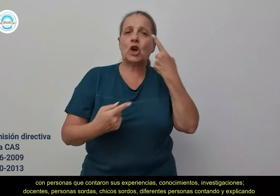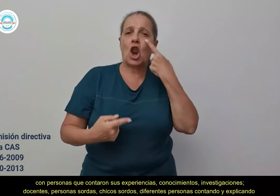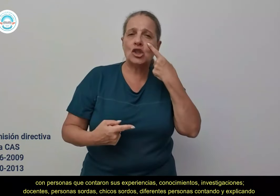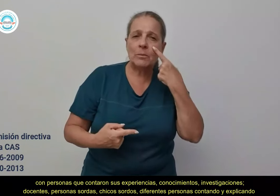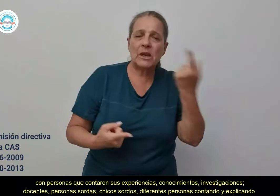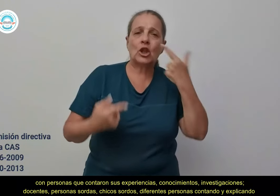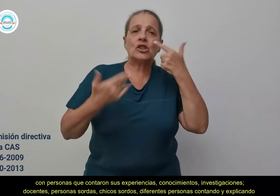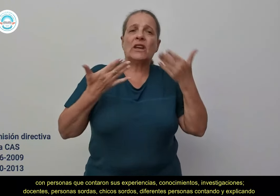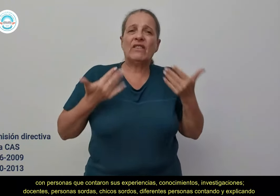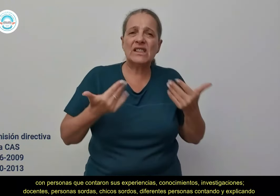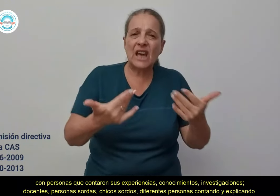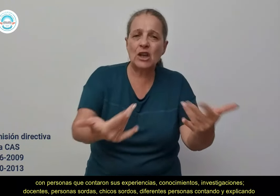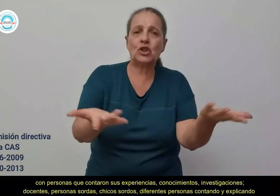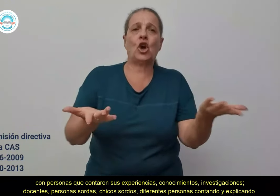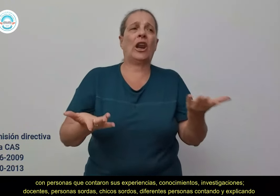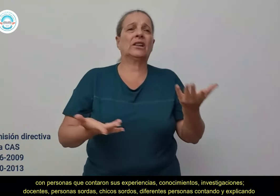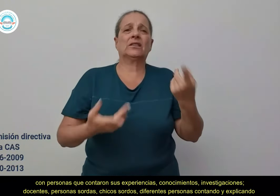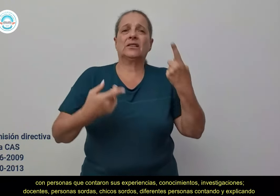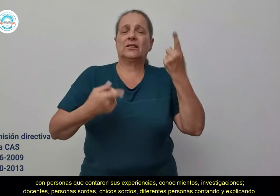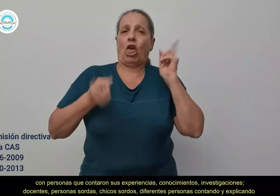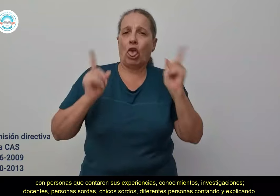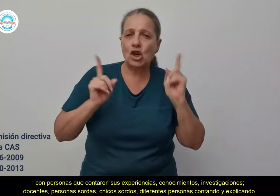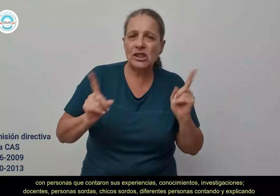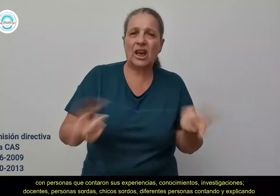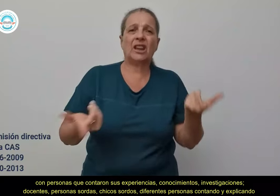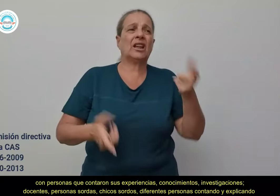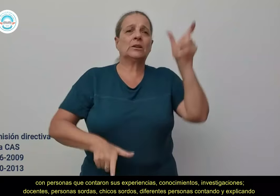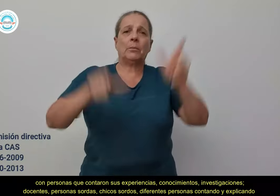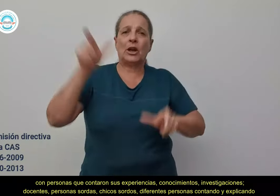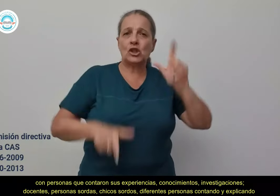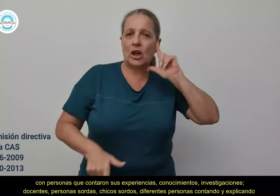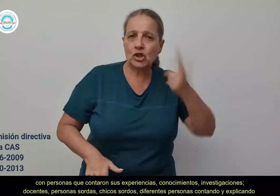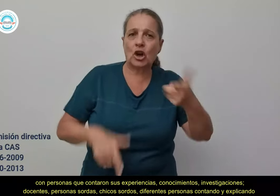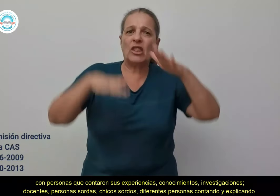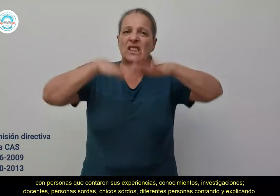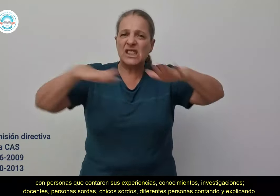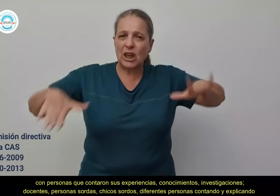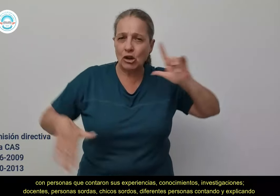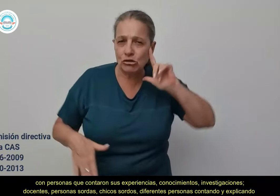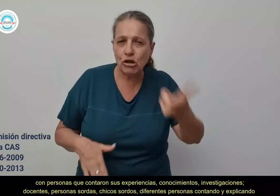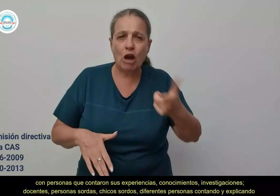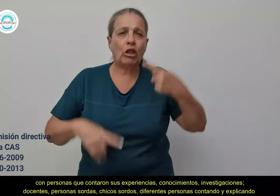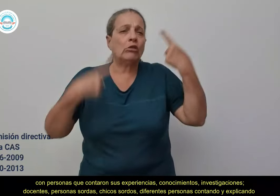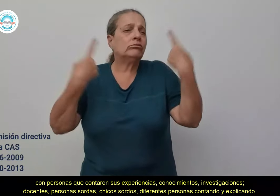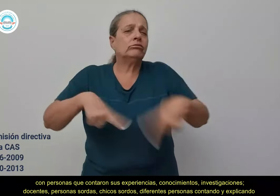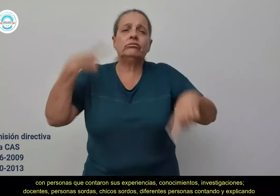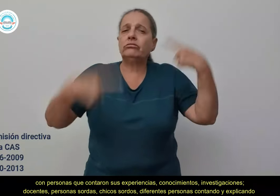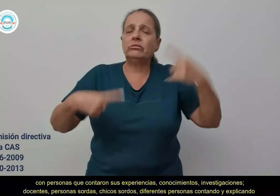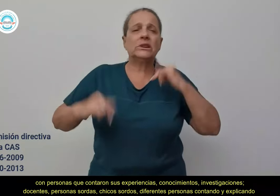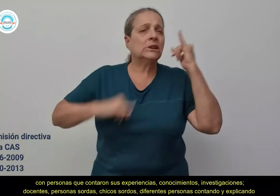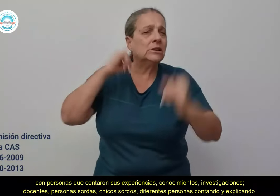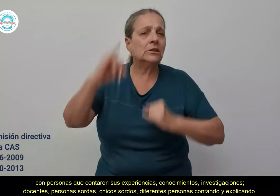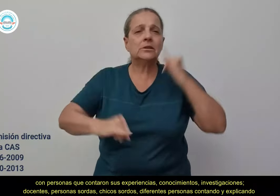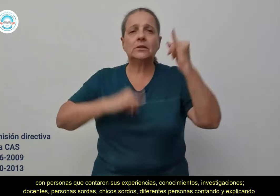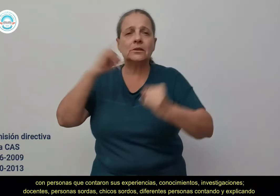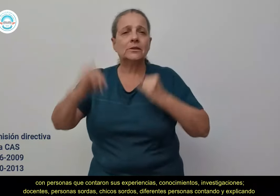experiencias, conocimientos, investigaciones, docentes, personas sordas, chicos sordos, diferentes personas